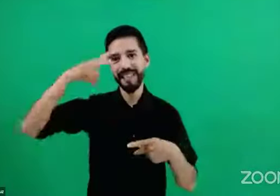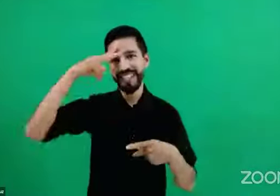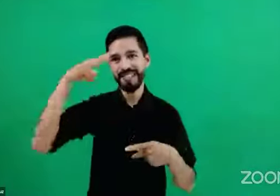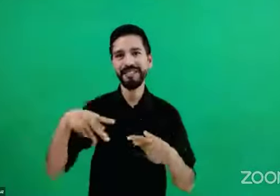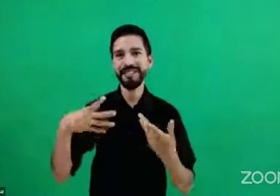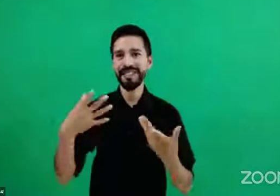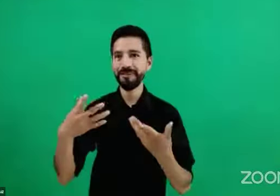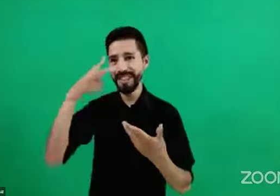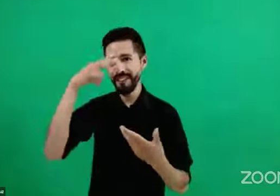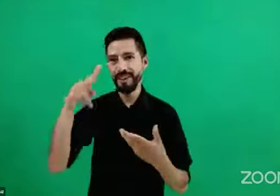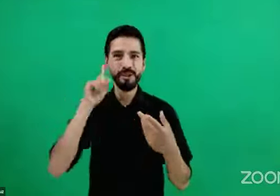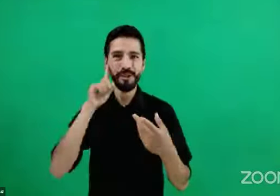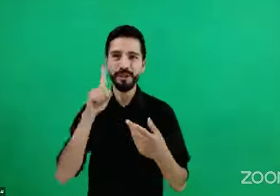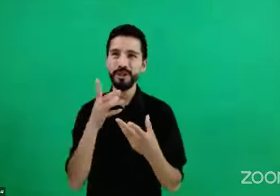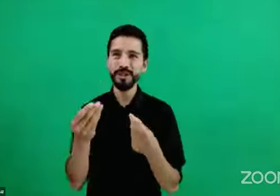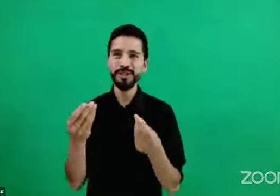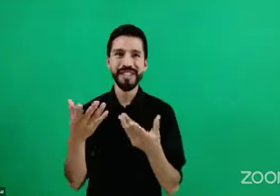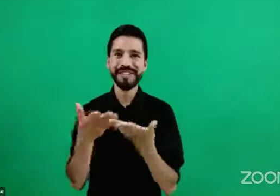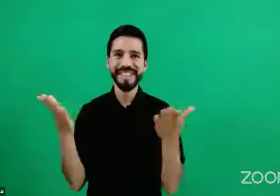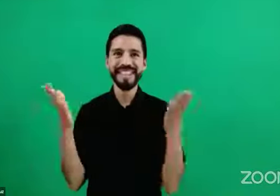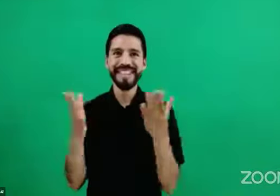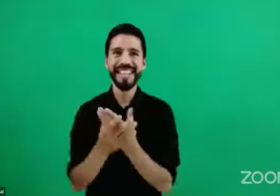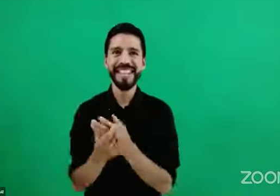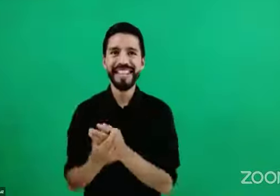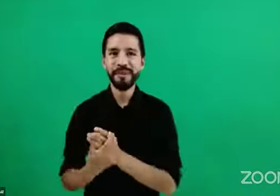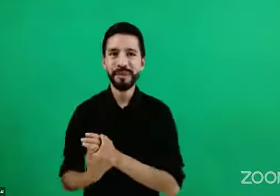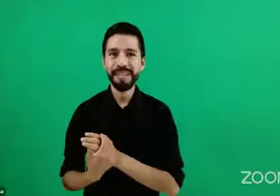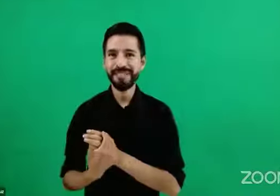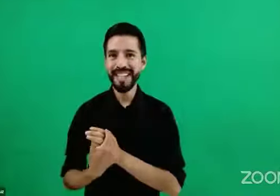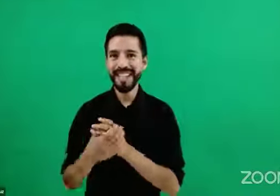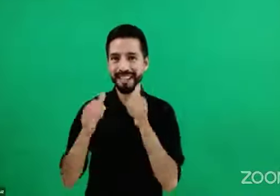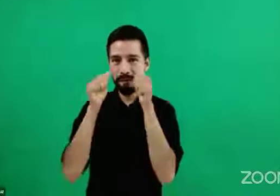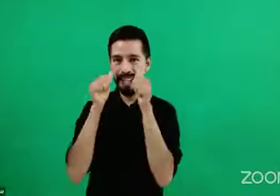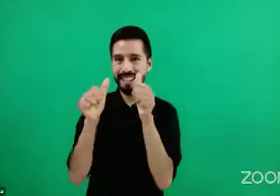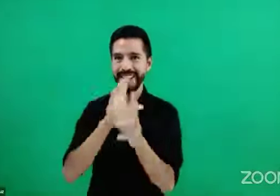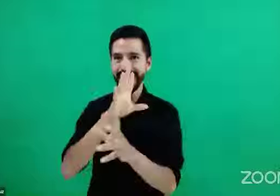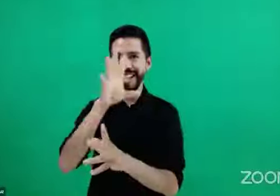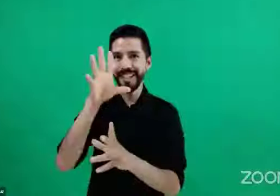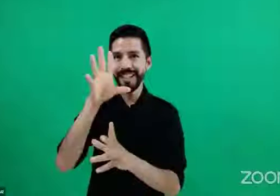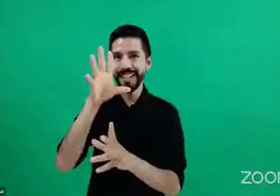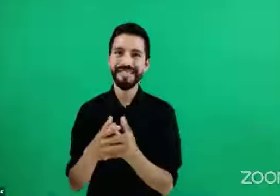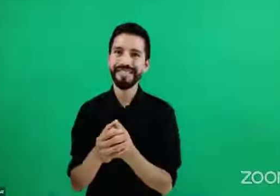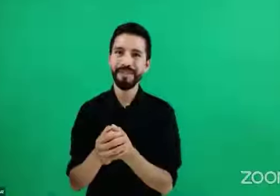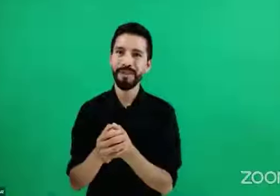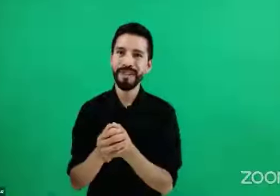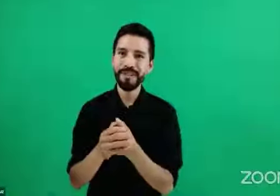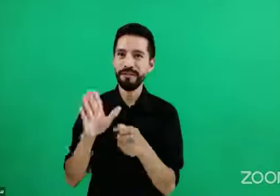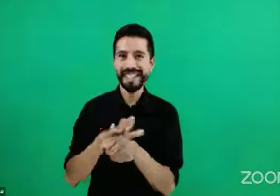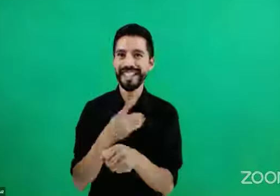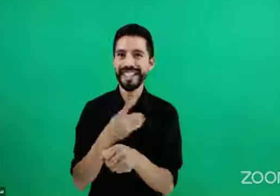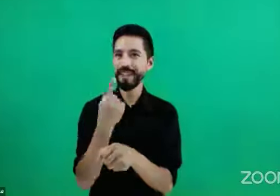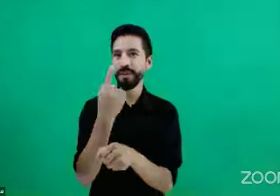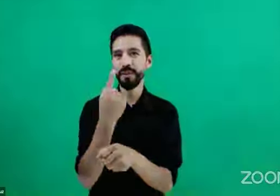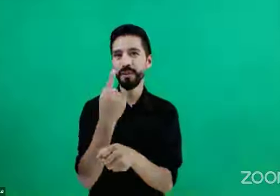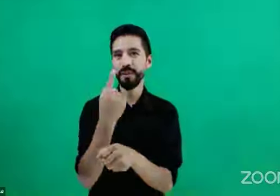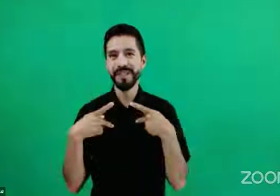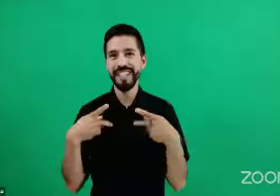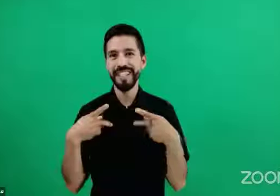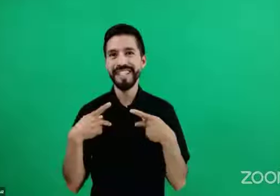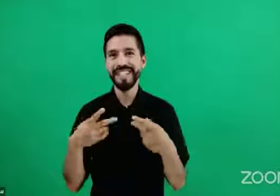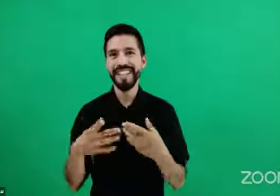aquí en México hay muchos sordos, entonces pues imagínate, para atender a todos, pues no es suficiente